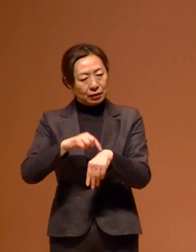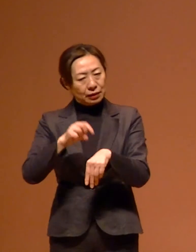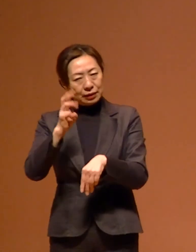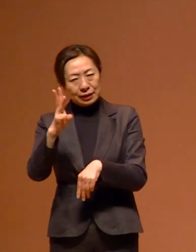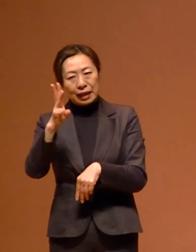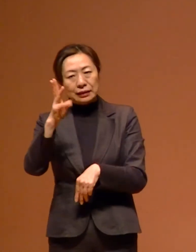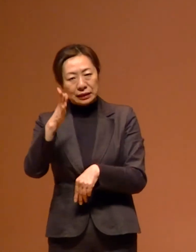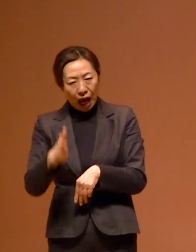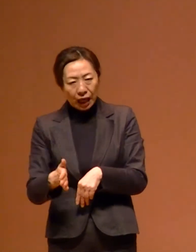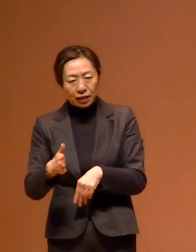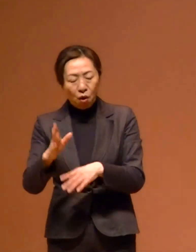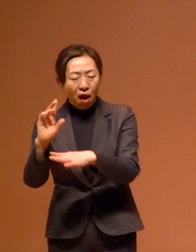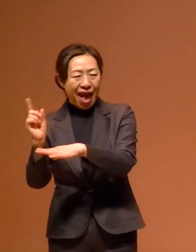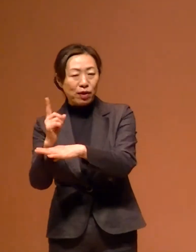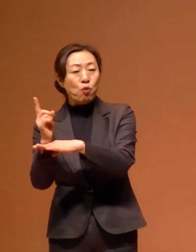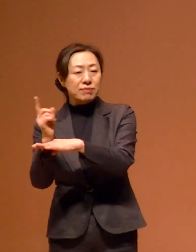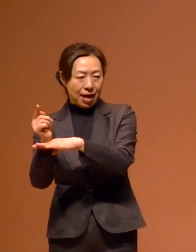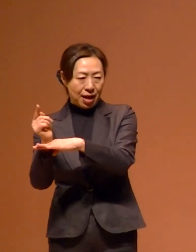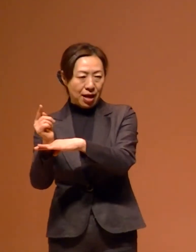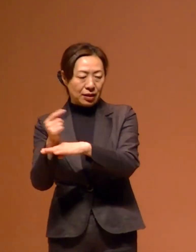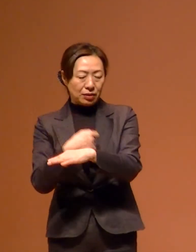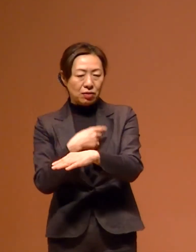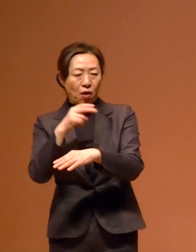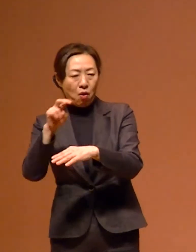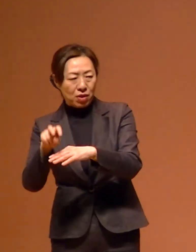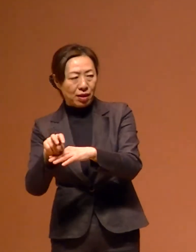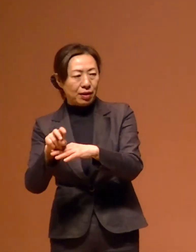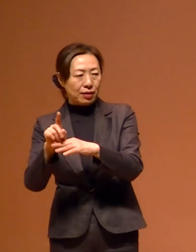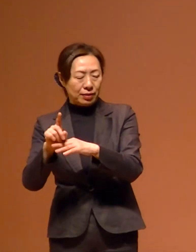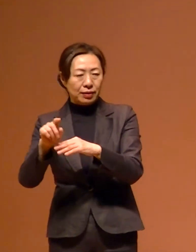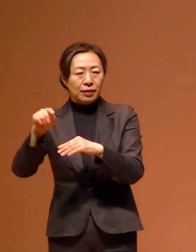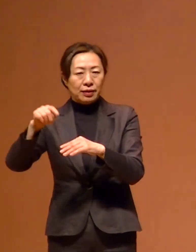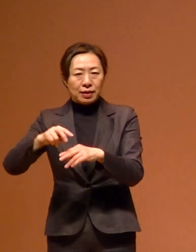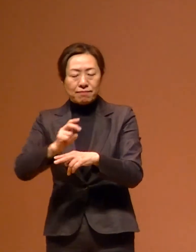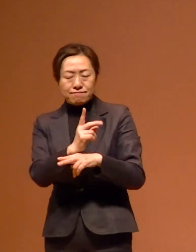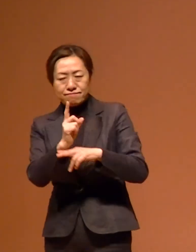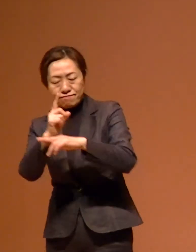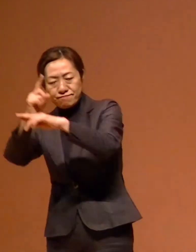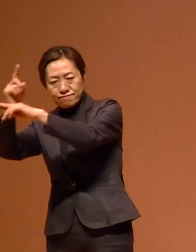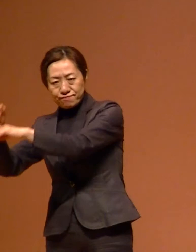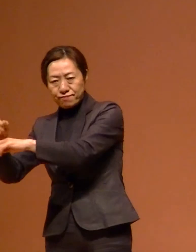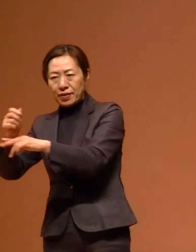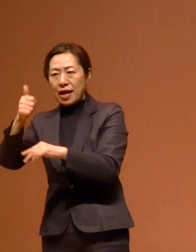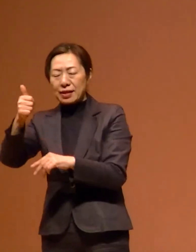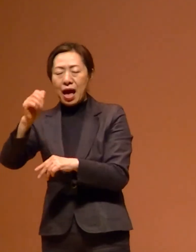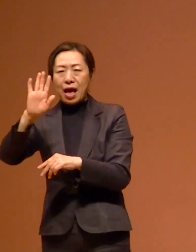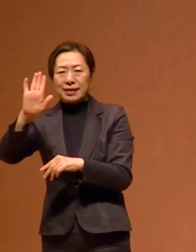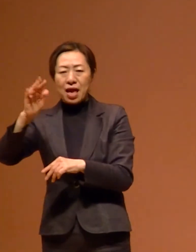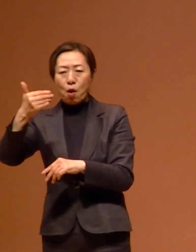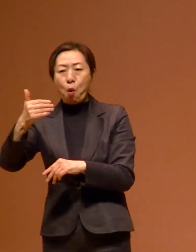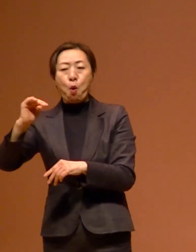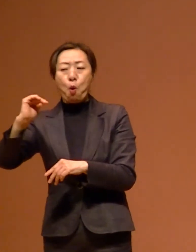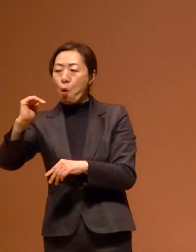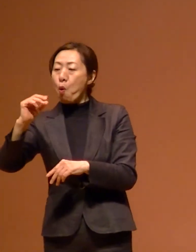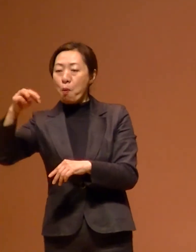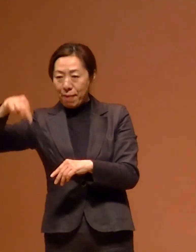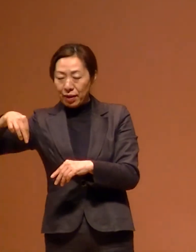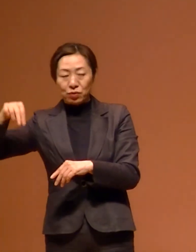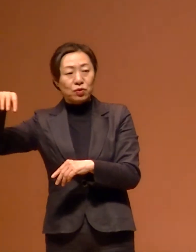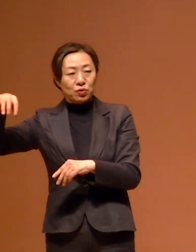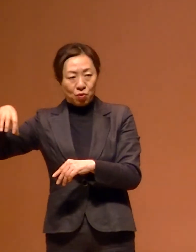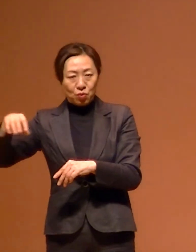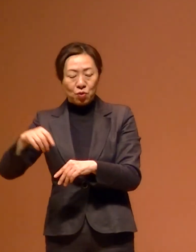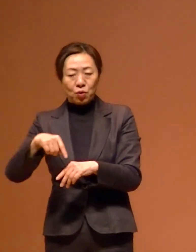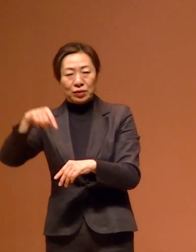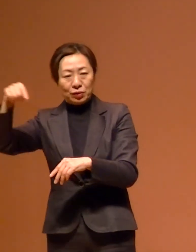なのヘリコプターで、それで竹駒っていうところに降りるんですけど、あの県立病院扉上がったら